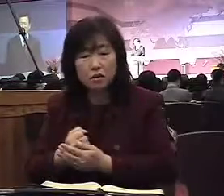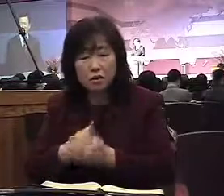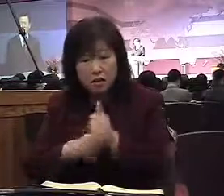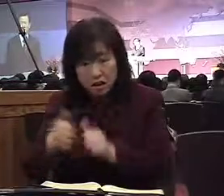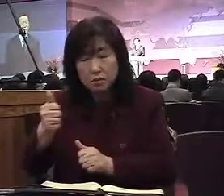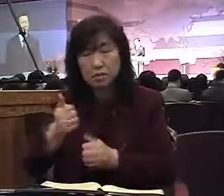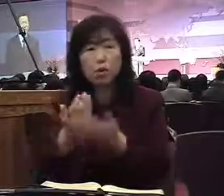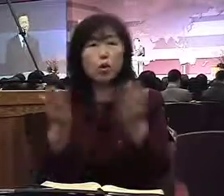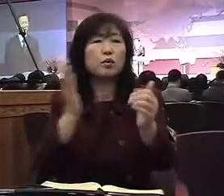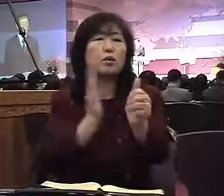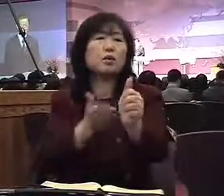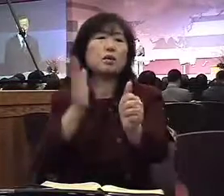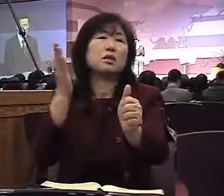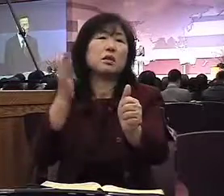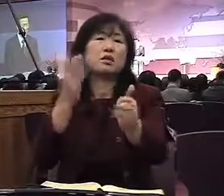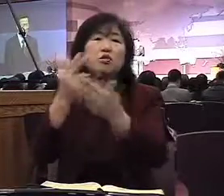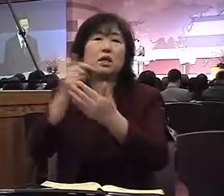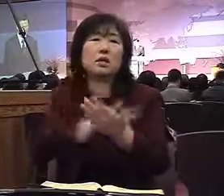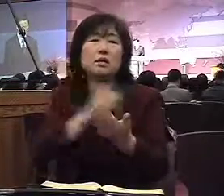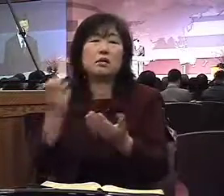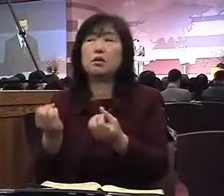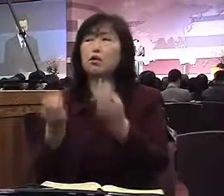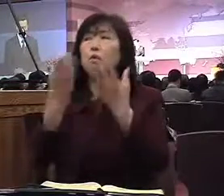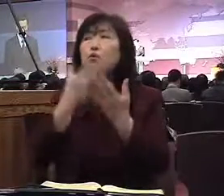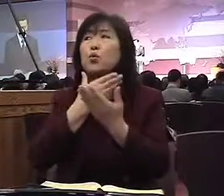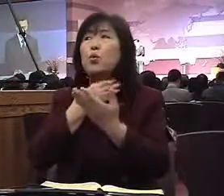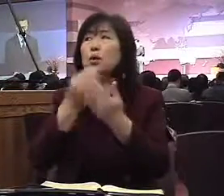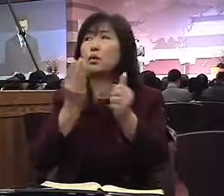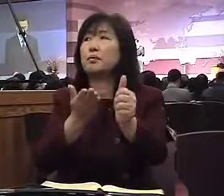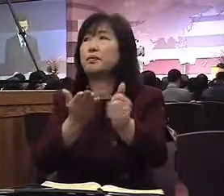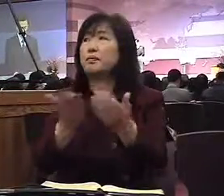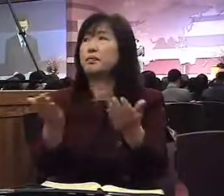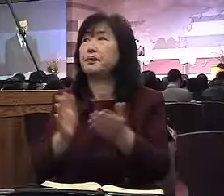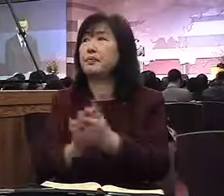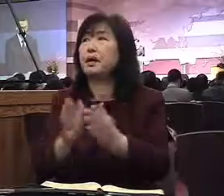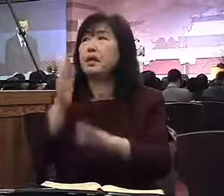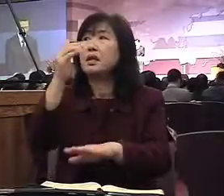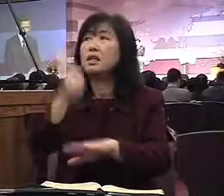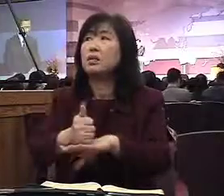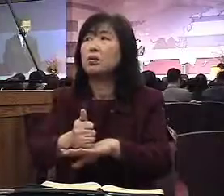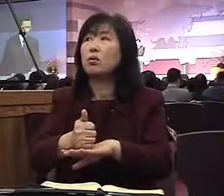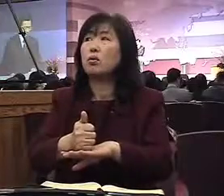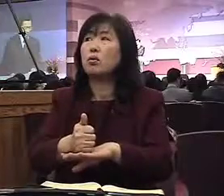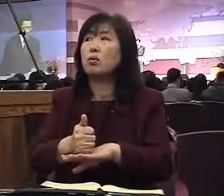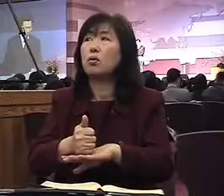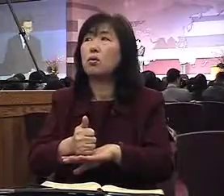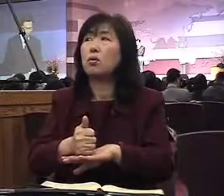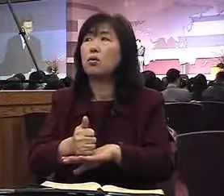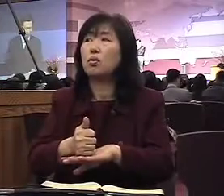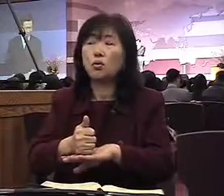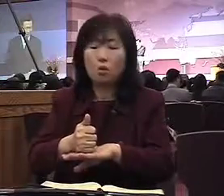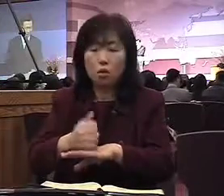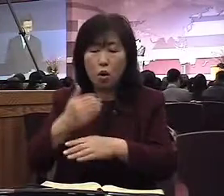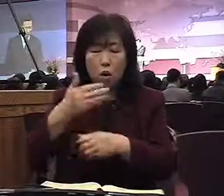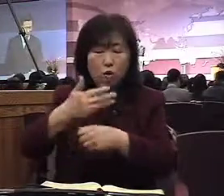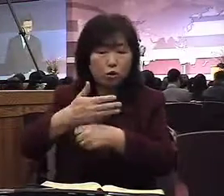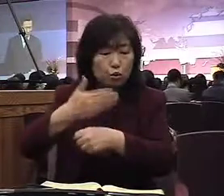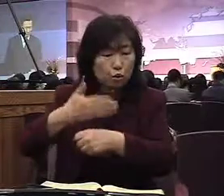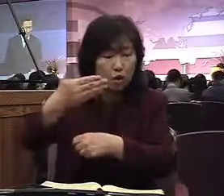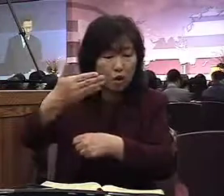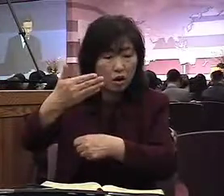여러분 되시기를 주님의 이름으로 축원합니다. 아멘. 끝으로 여기에 9절